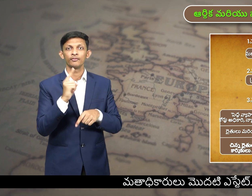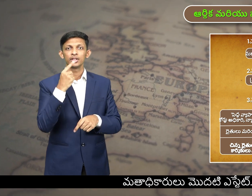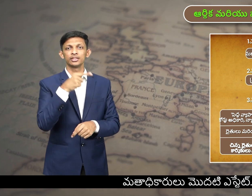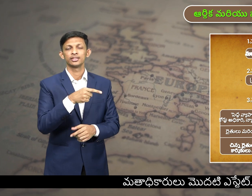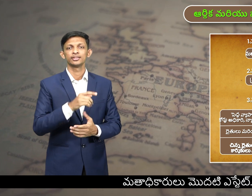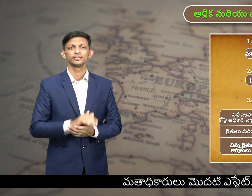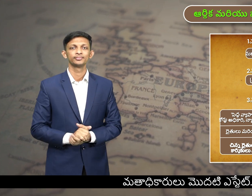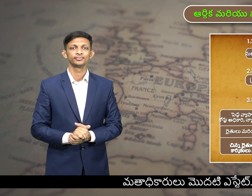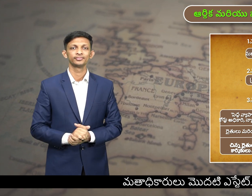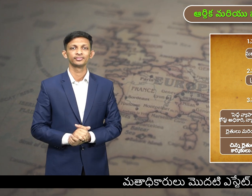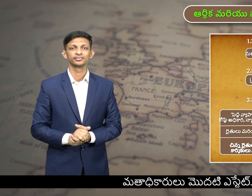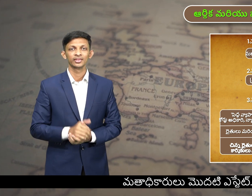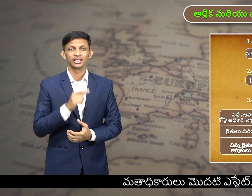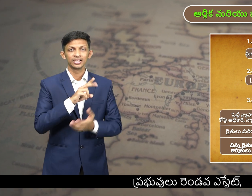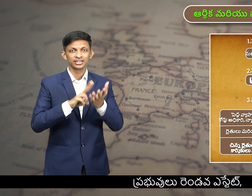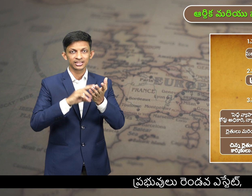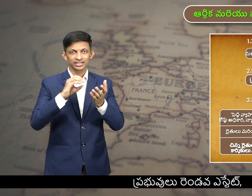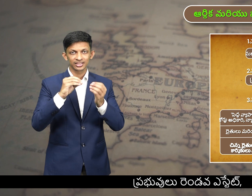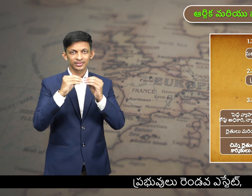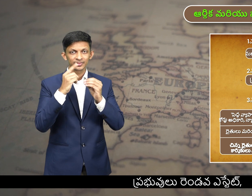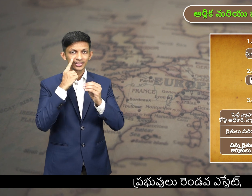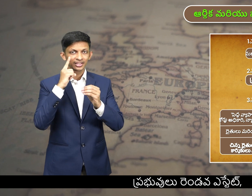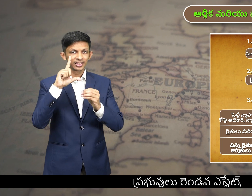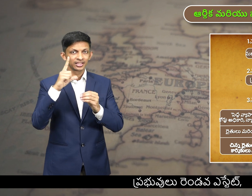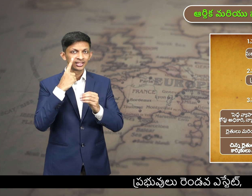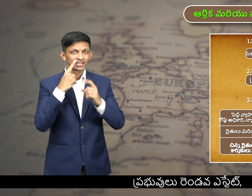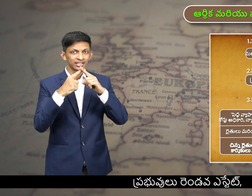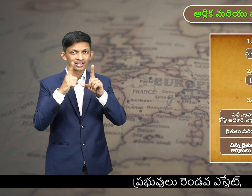మతాధికారులు మొదటి ఎస్టేట్, ప్రభువులు రెండవ ఎస్టేట్,